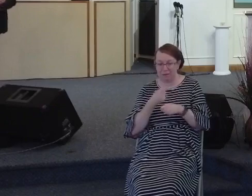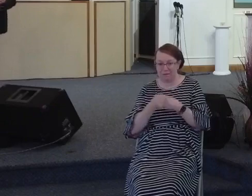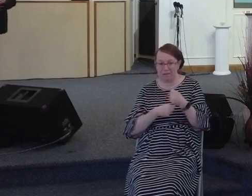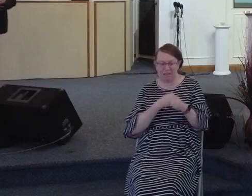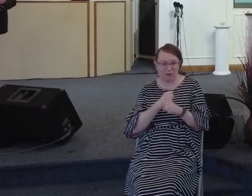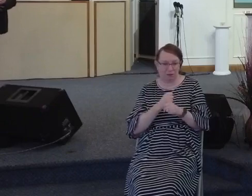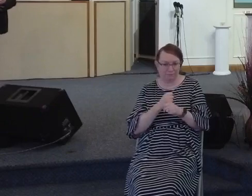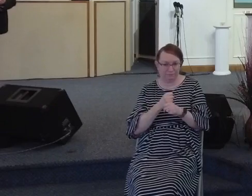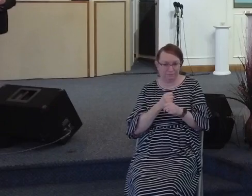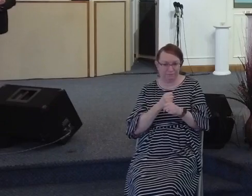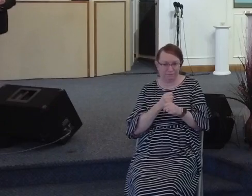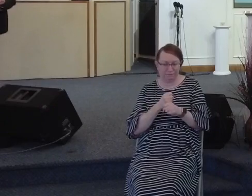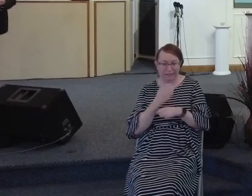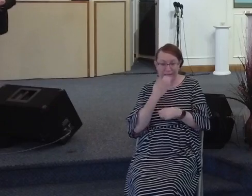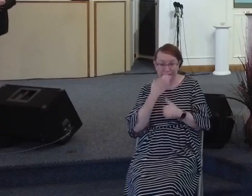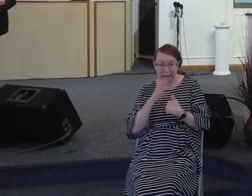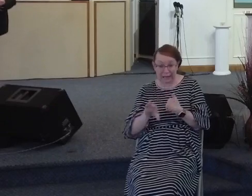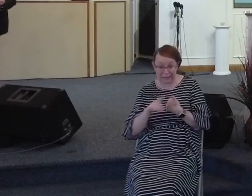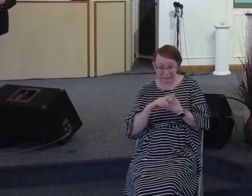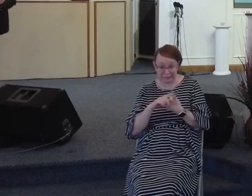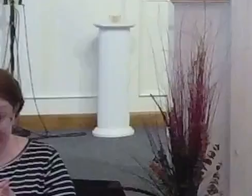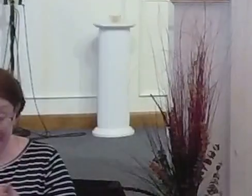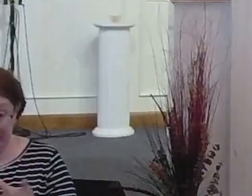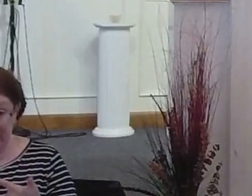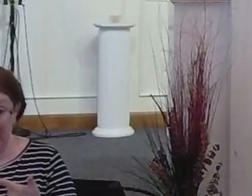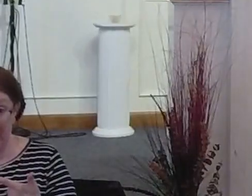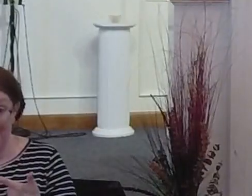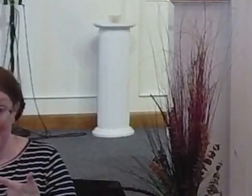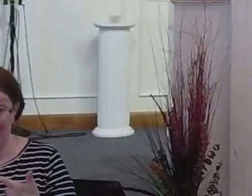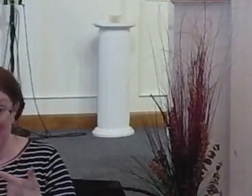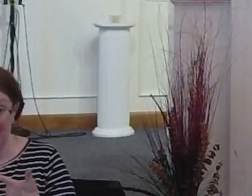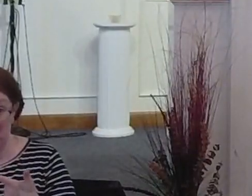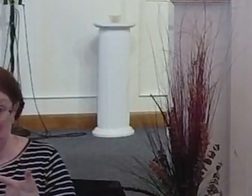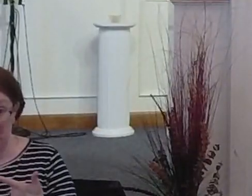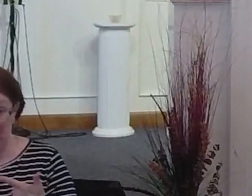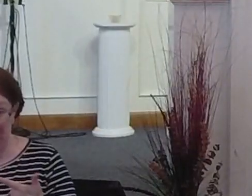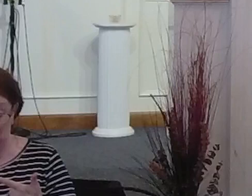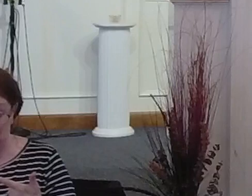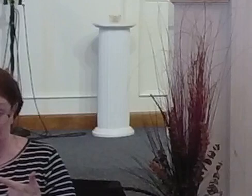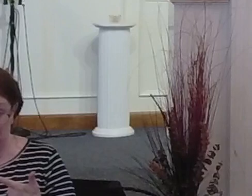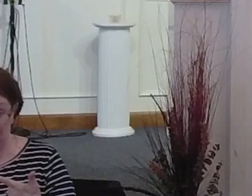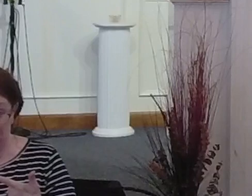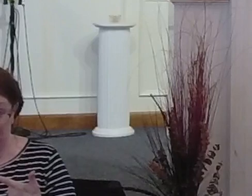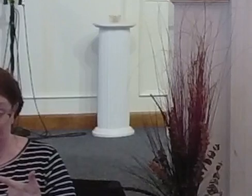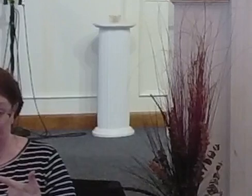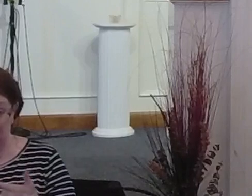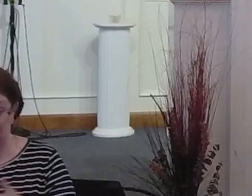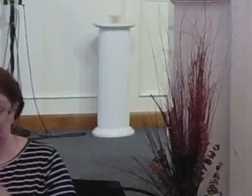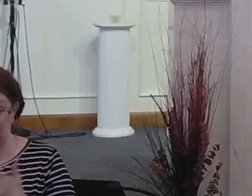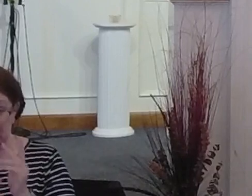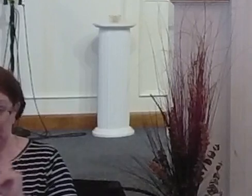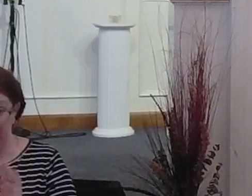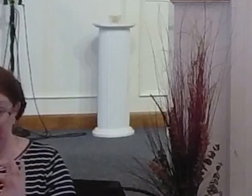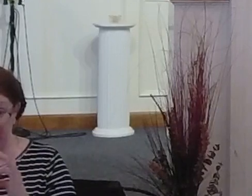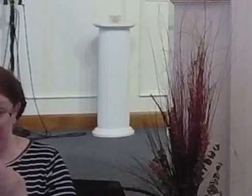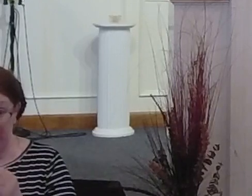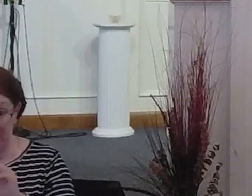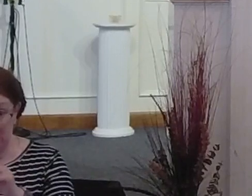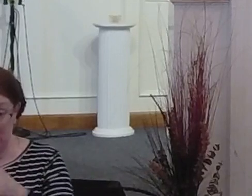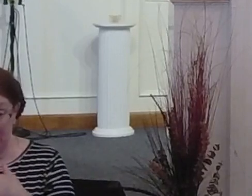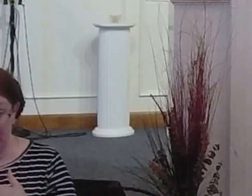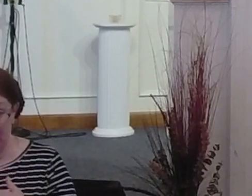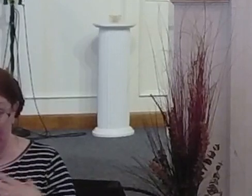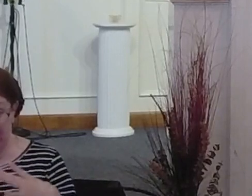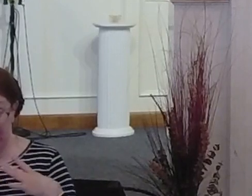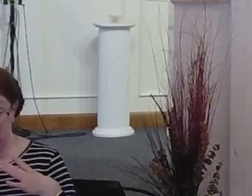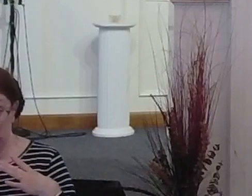porque agosto es el mes que yo menos quiero en el año, porque es caliente y todo el mundo se va. Familias se